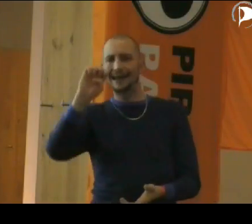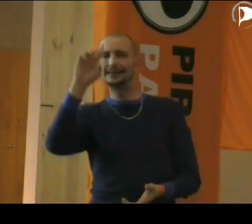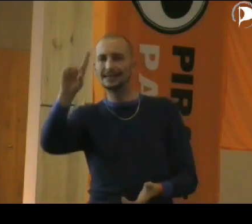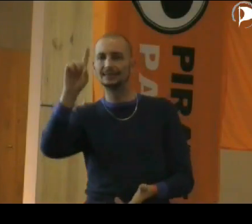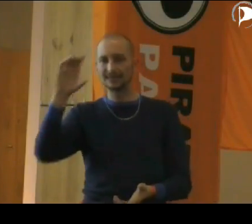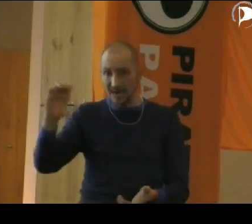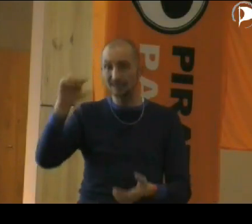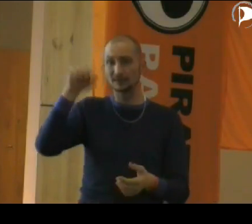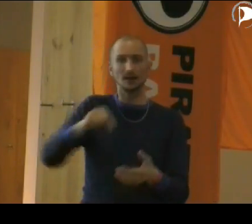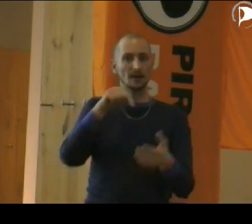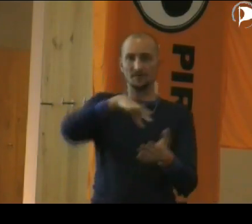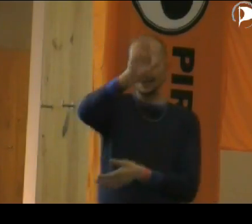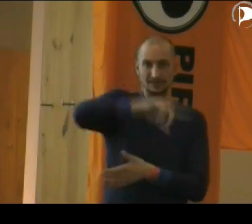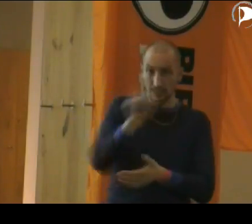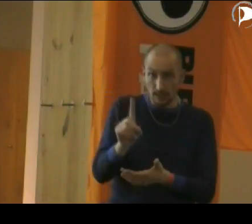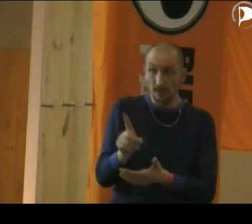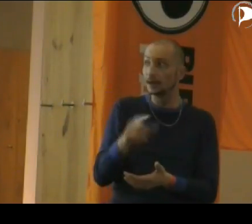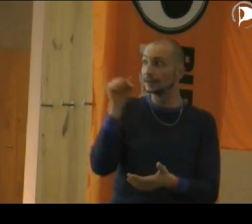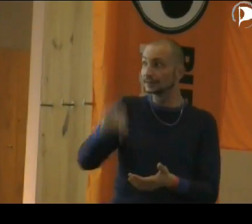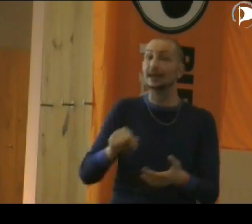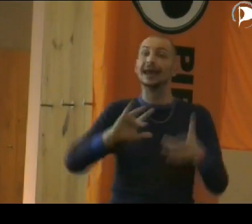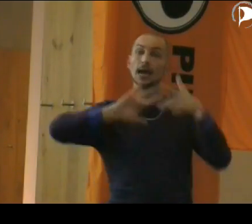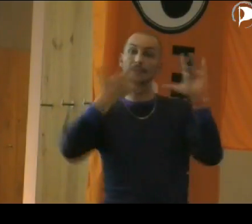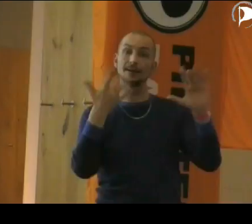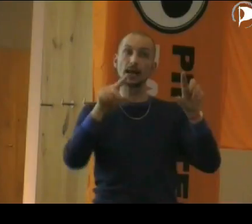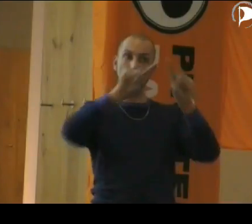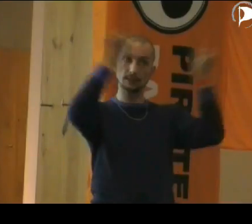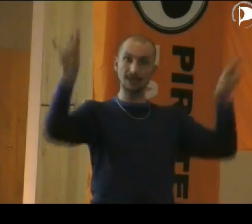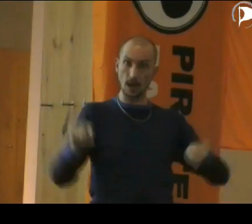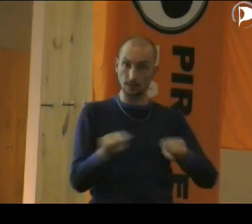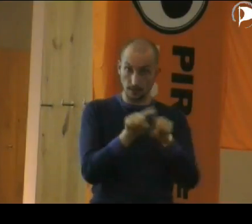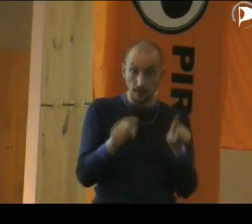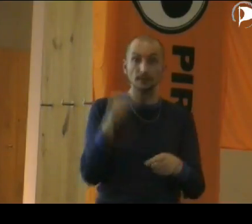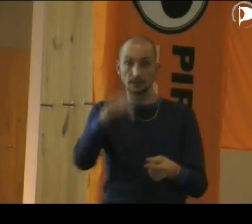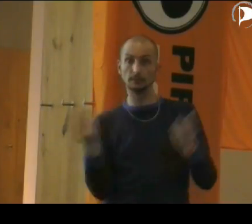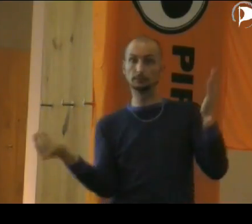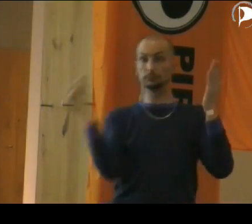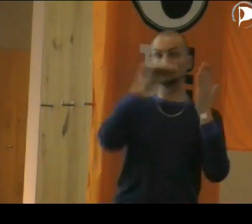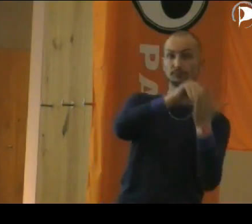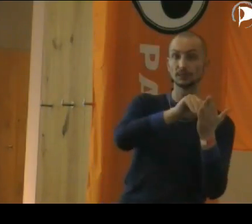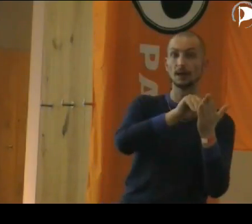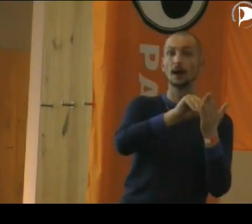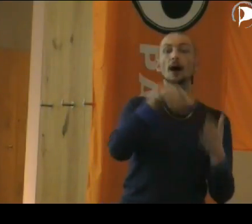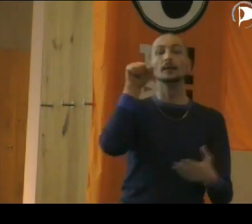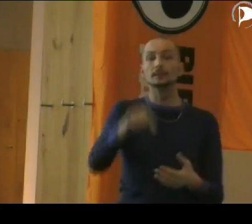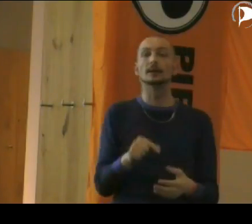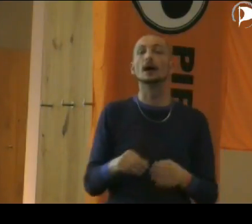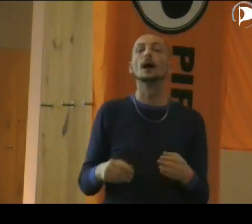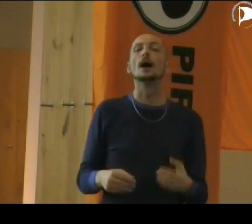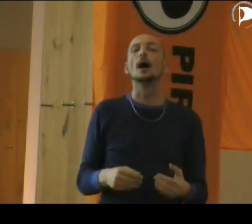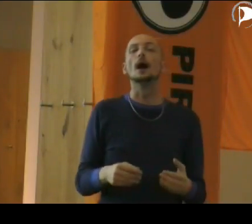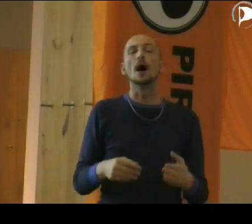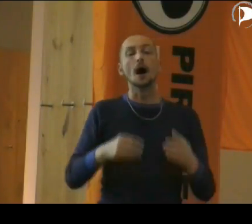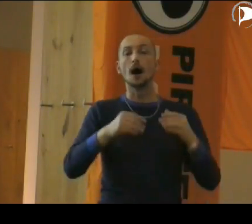fliegt eine möglichkeit sein die auch in die köpfe ein integriert werden oder sollten auf jeden fall da eine plattform zur